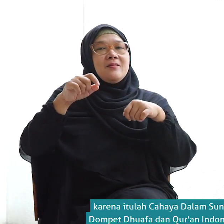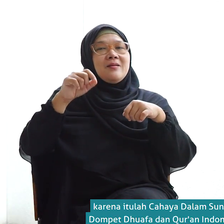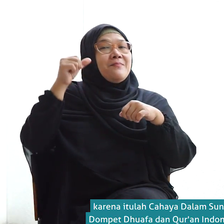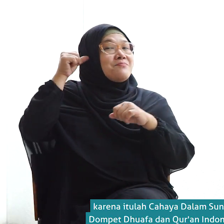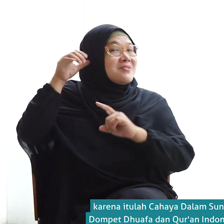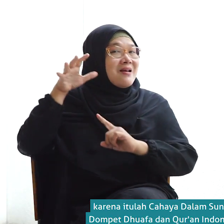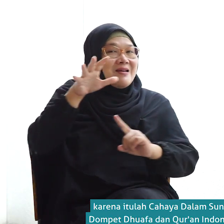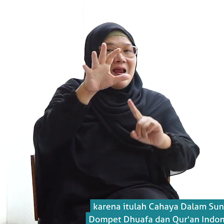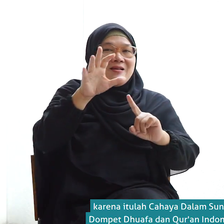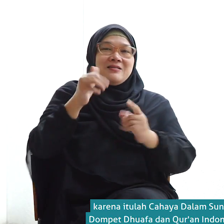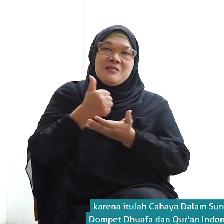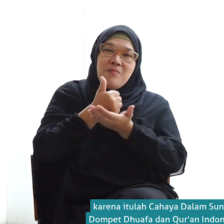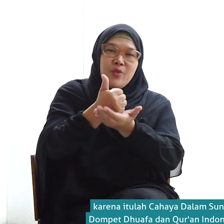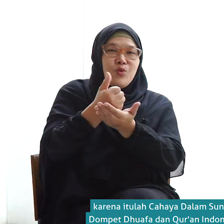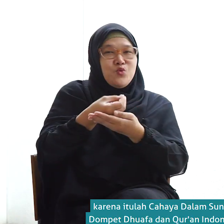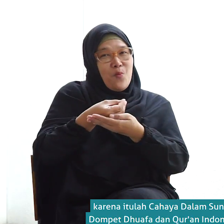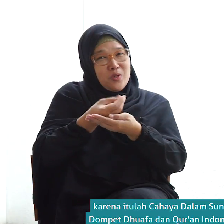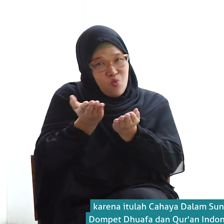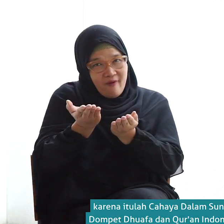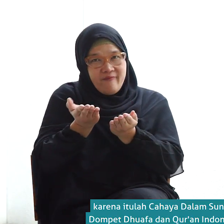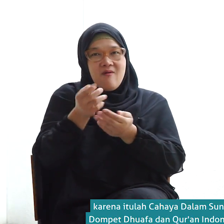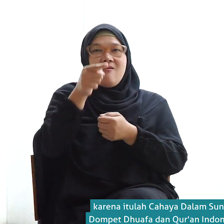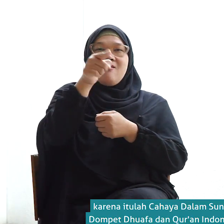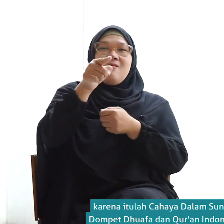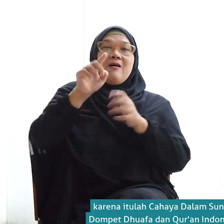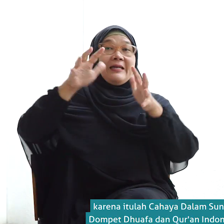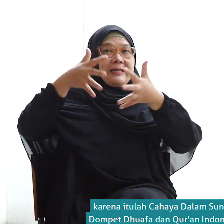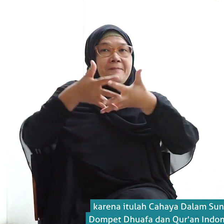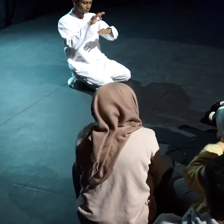itulah Cahaya Dalam Sunyi bersama Dompet Duafa dan Quran Indonesia Project